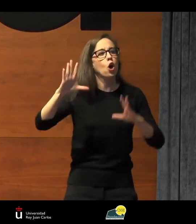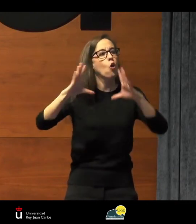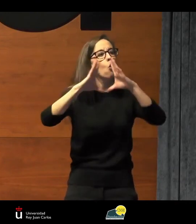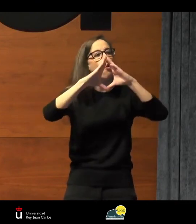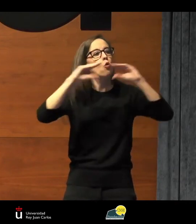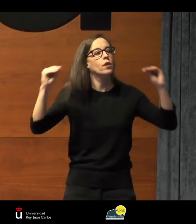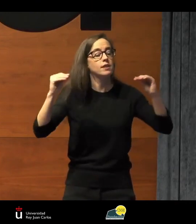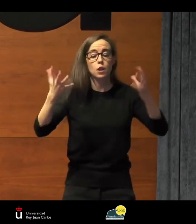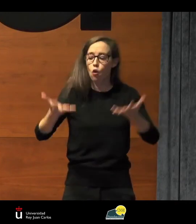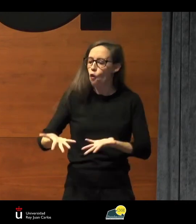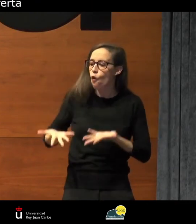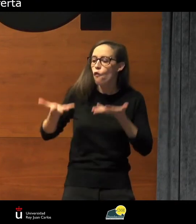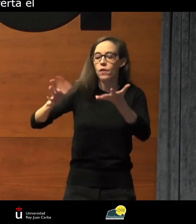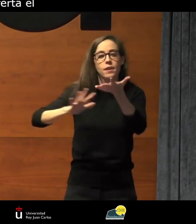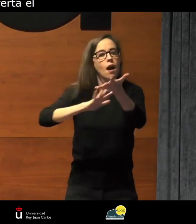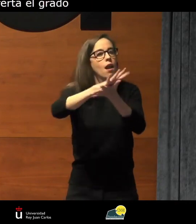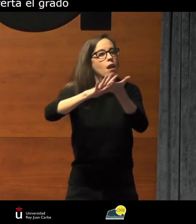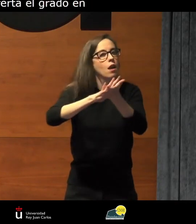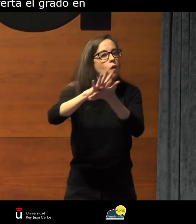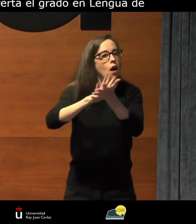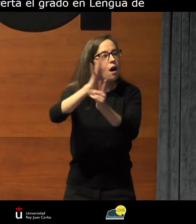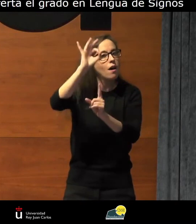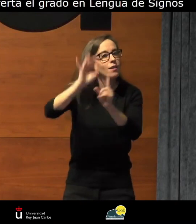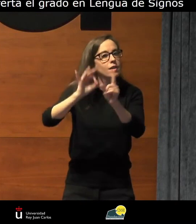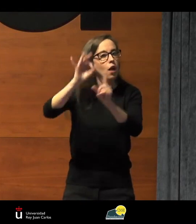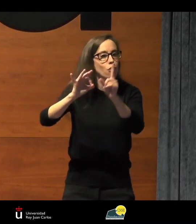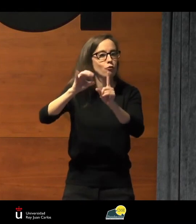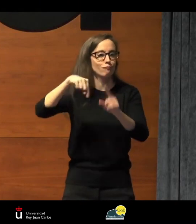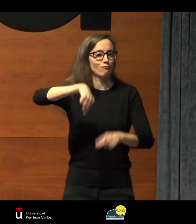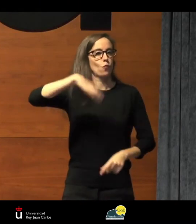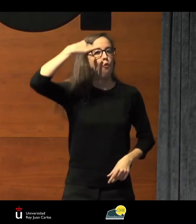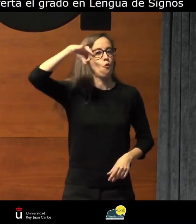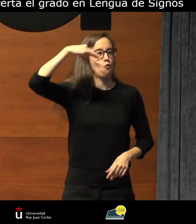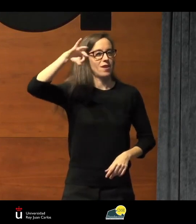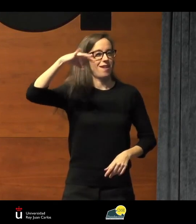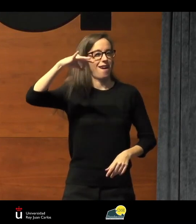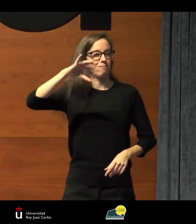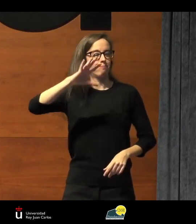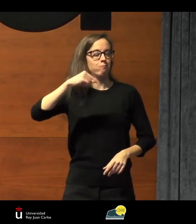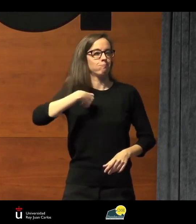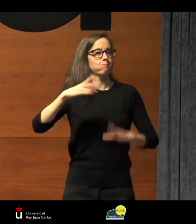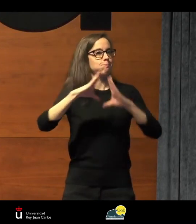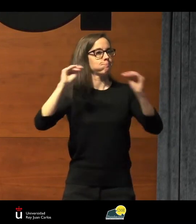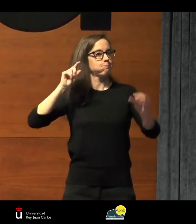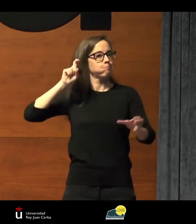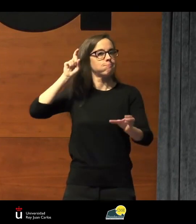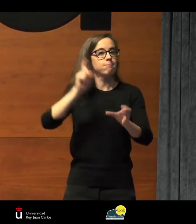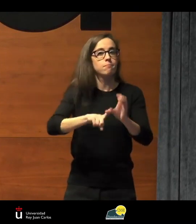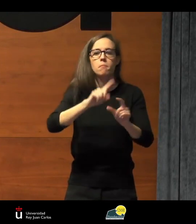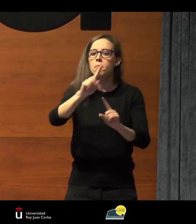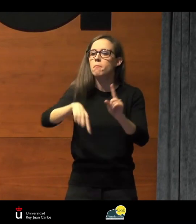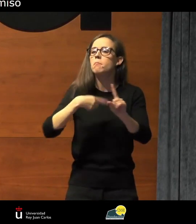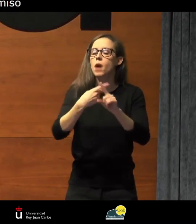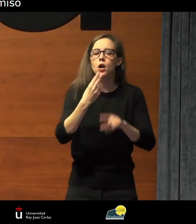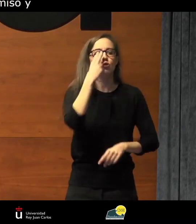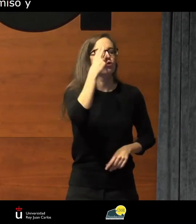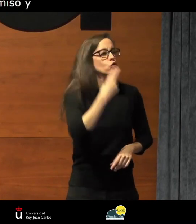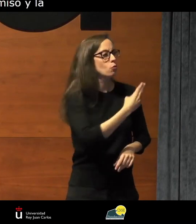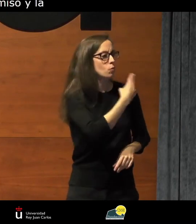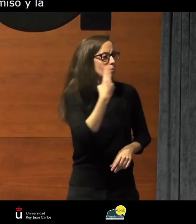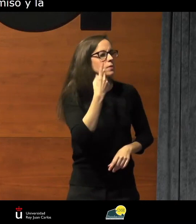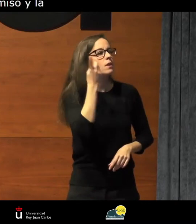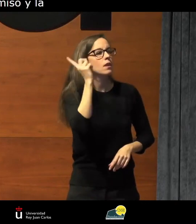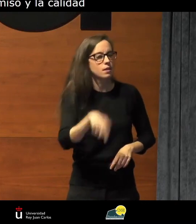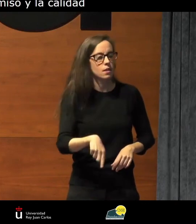oferta el grado en lengua de signos española y observar el compromiso y la calidad